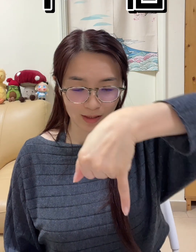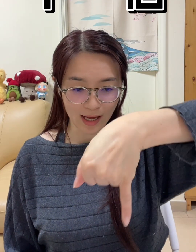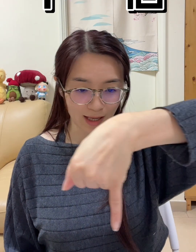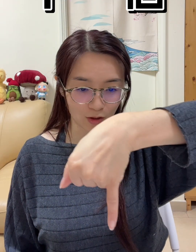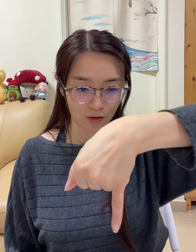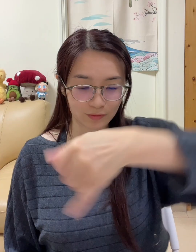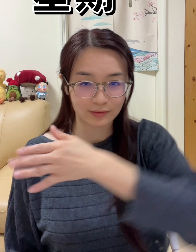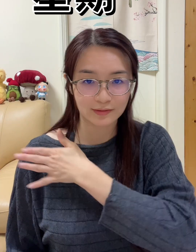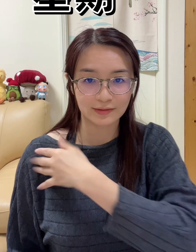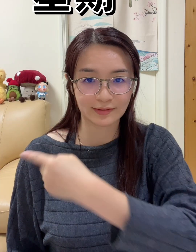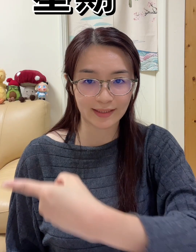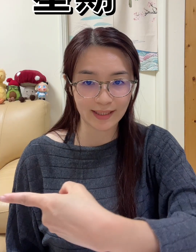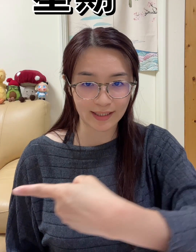下個星期一